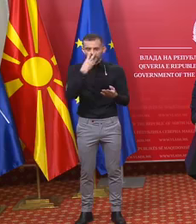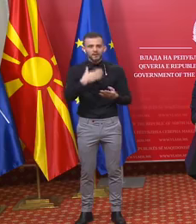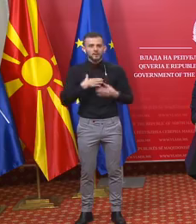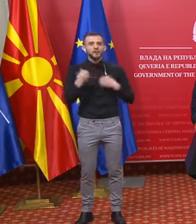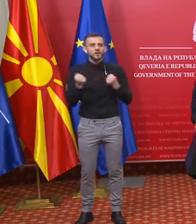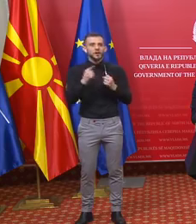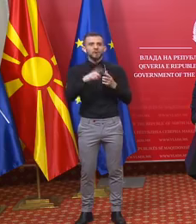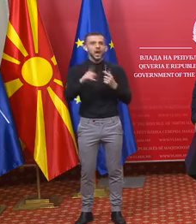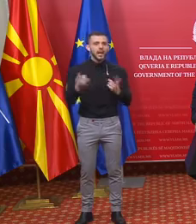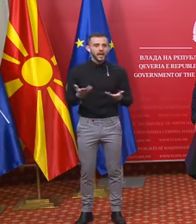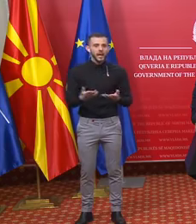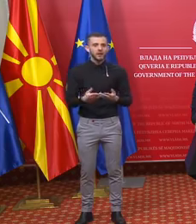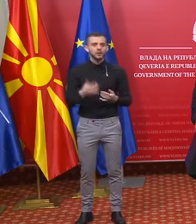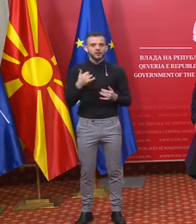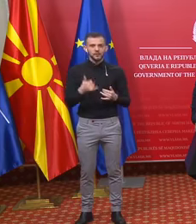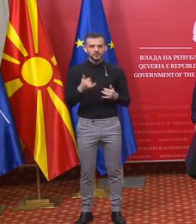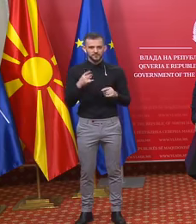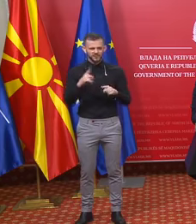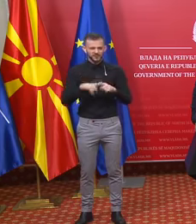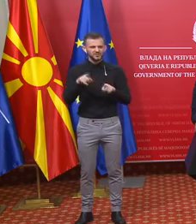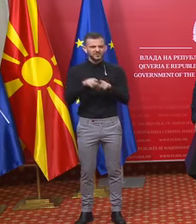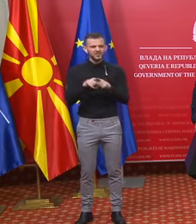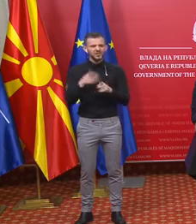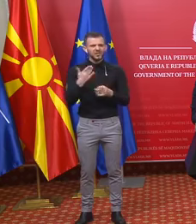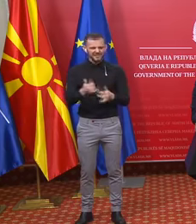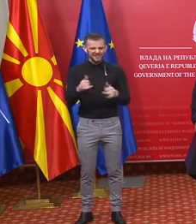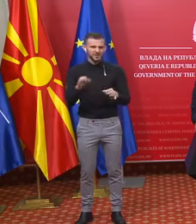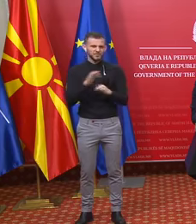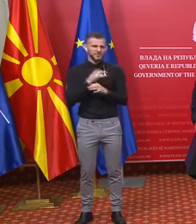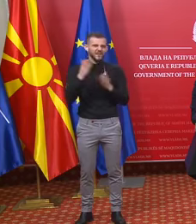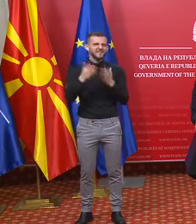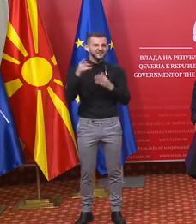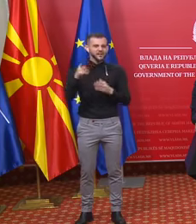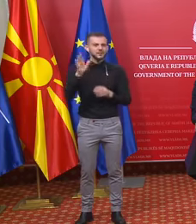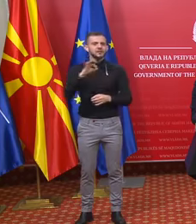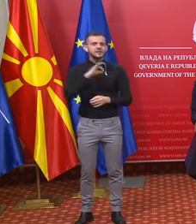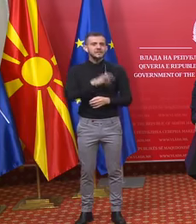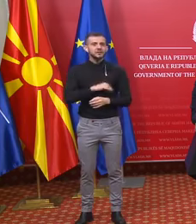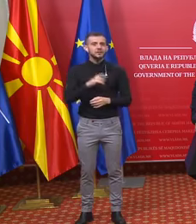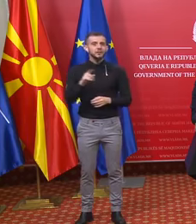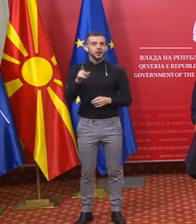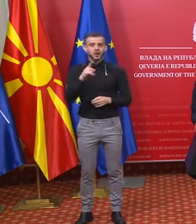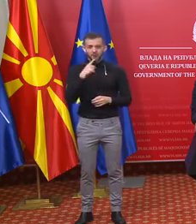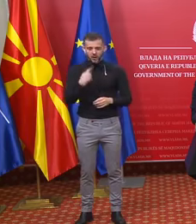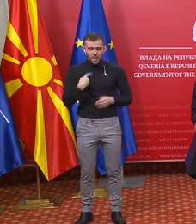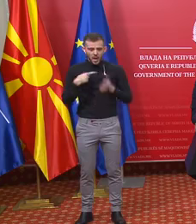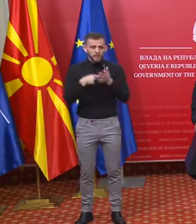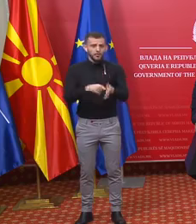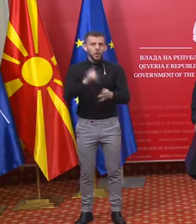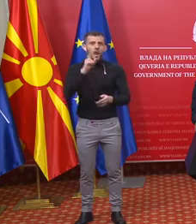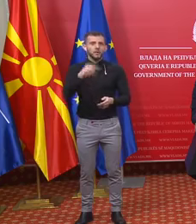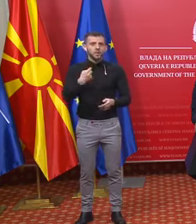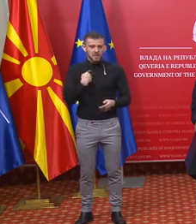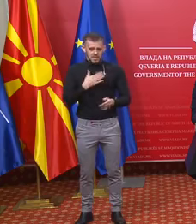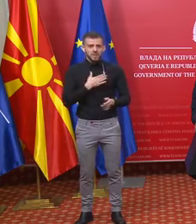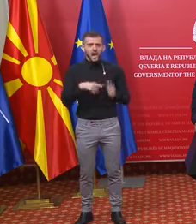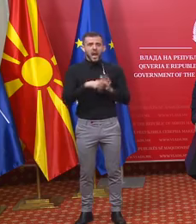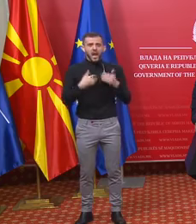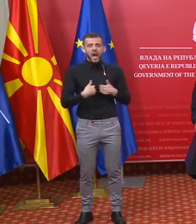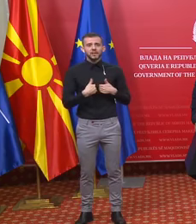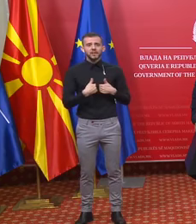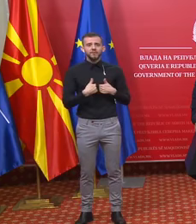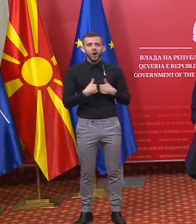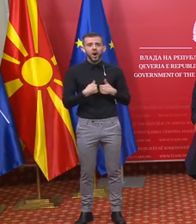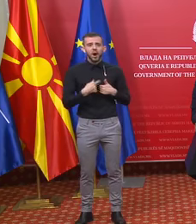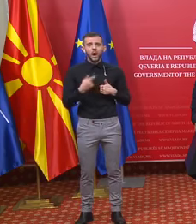еве последен случај од со синот на денеска починатиот од Велес, кој што не може да докаже дека веќе е негативен, дека е излекуван и не може